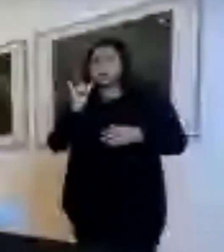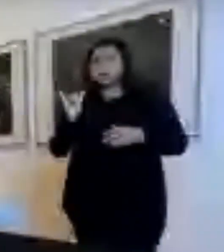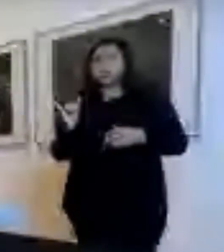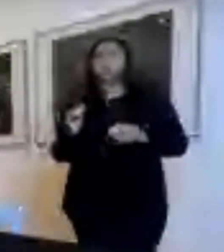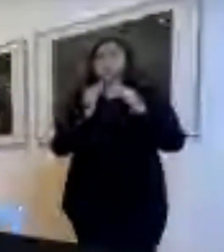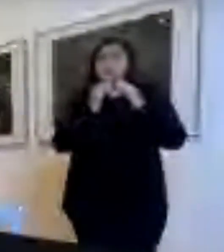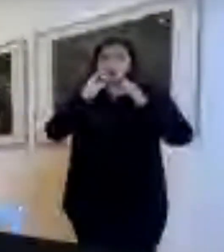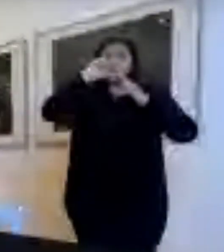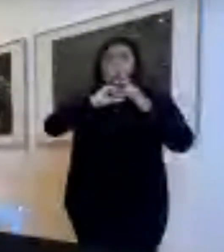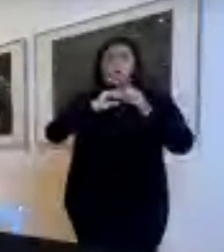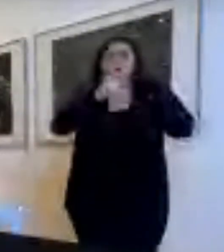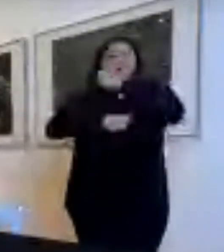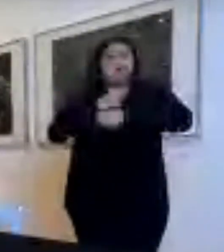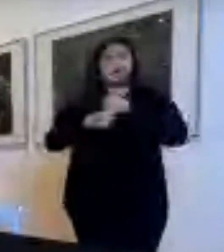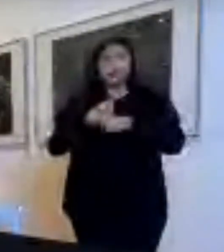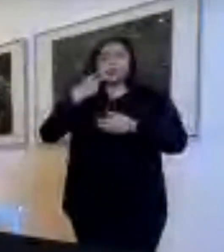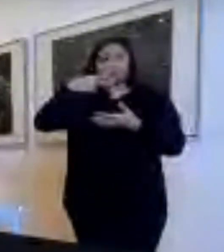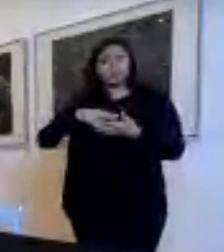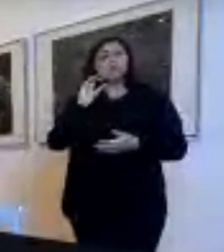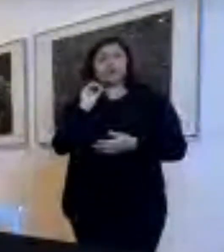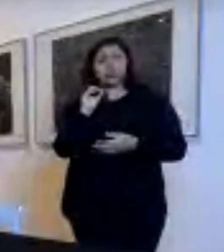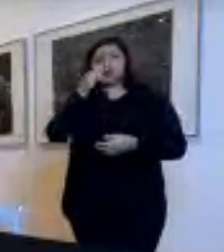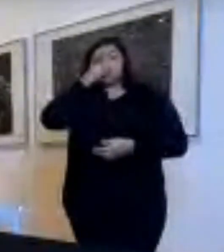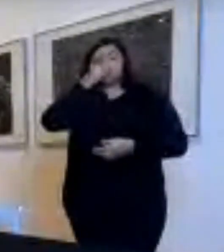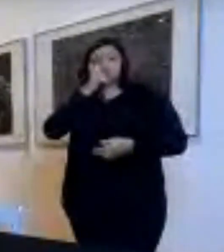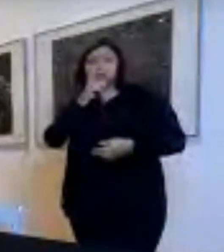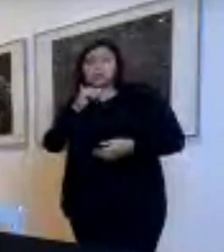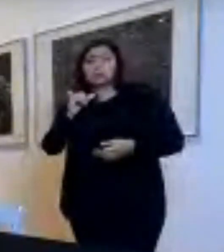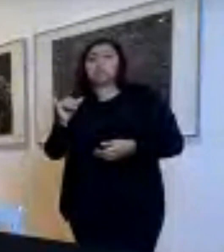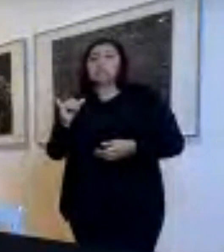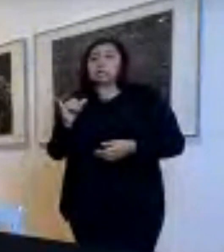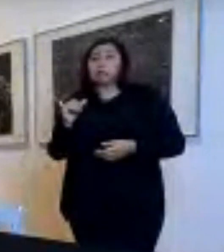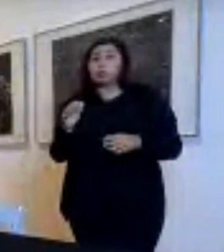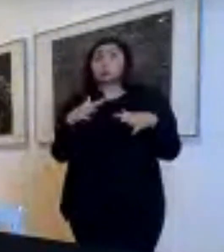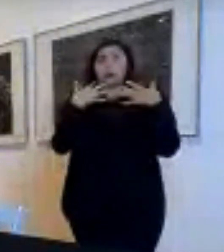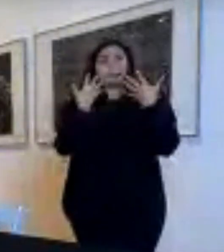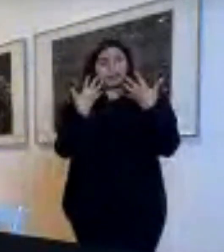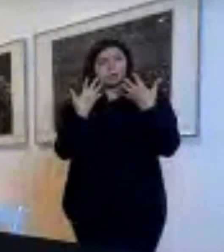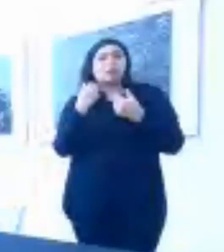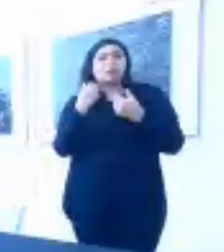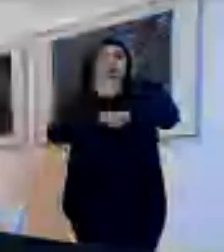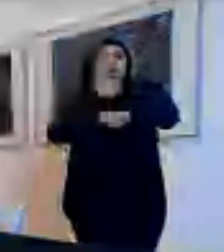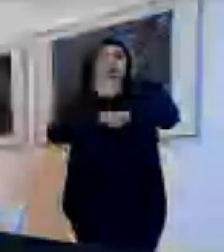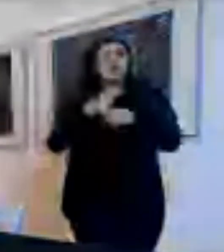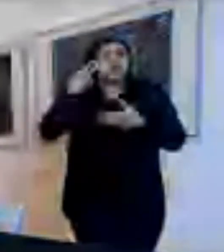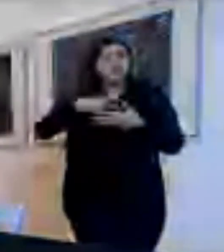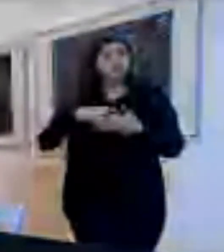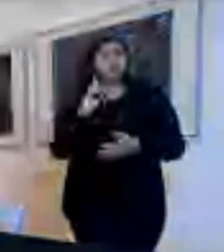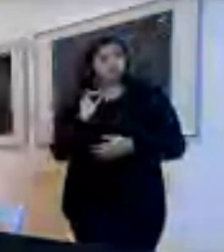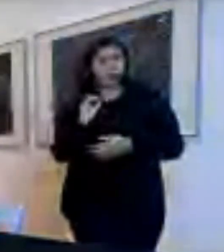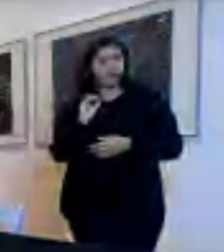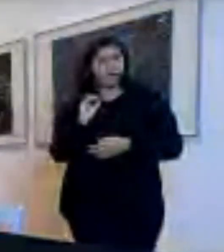confinamiento del año 2020, este periodo totalmente inesperado del año 2020, que